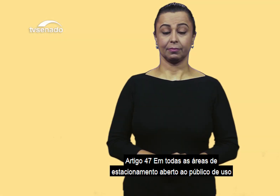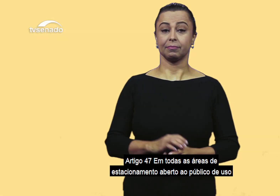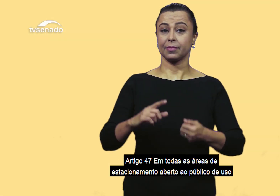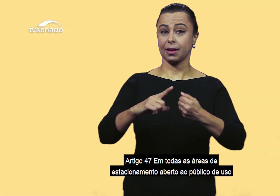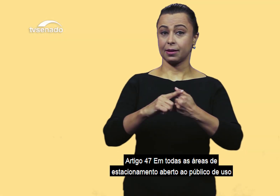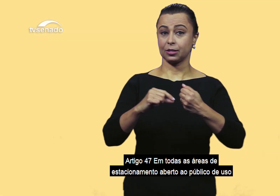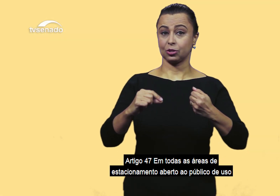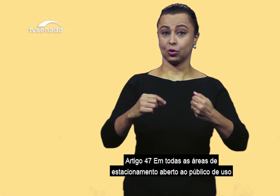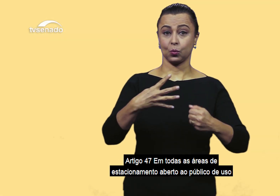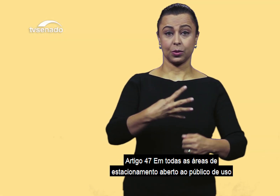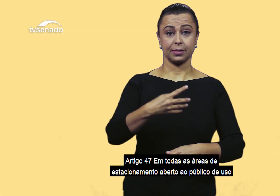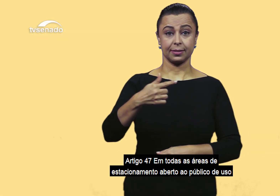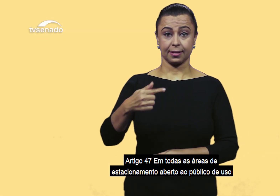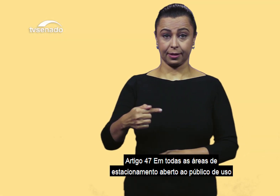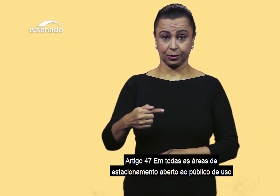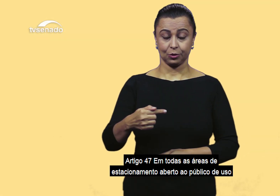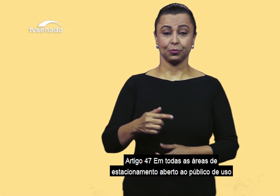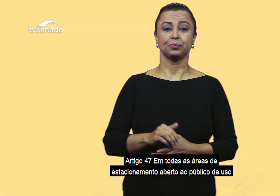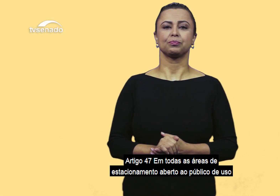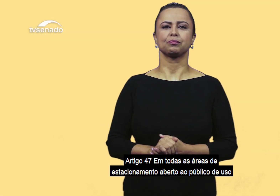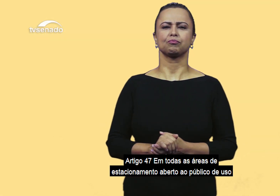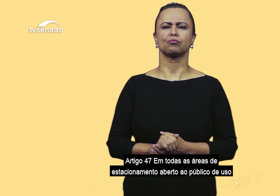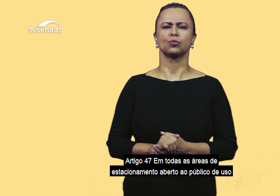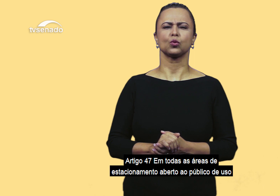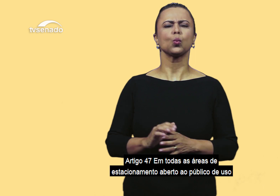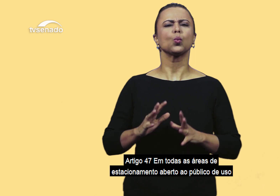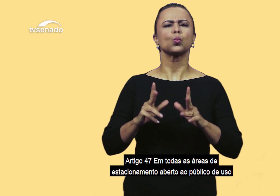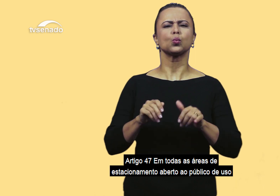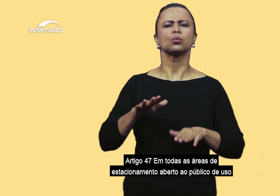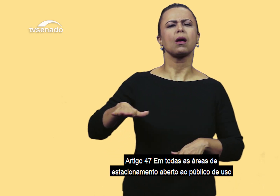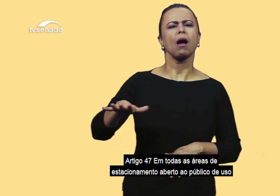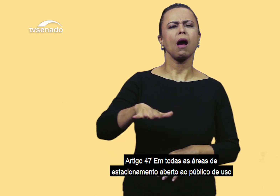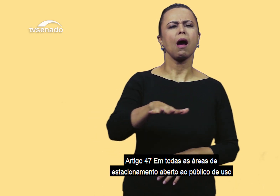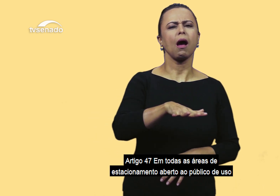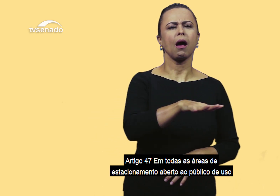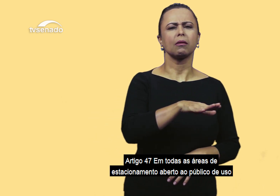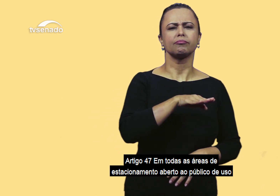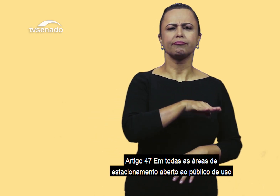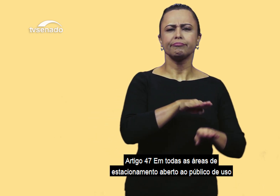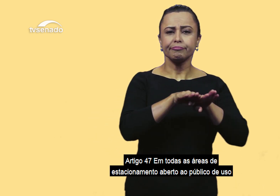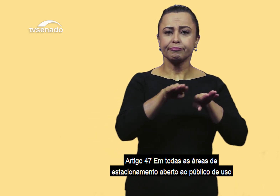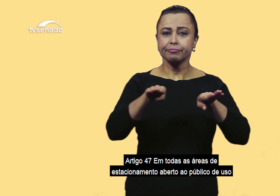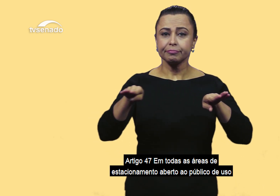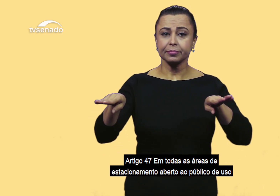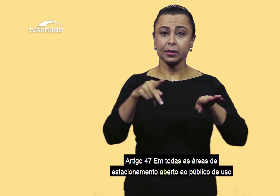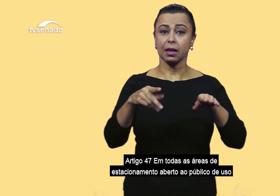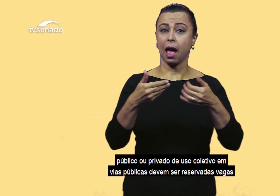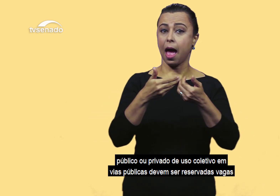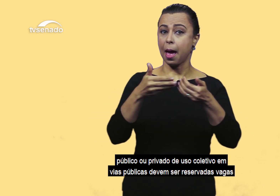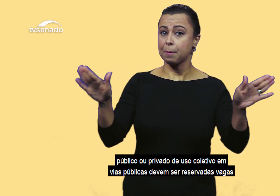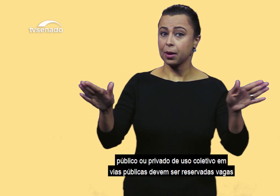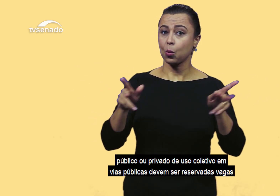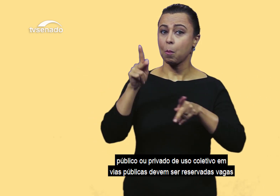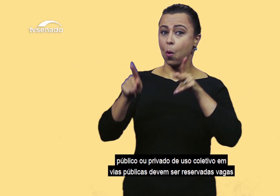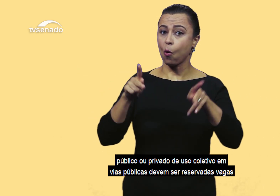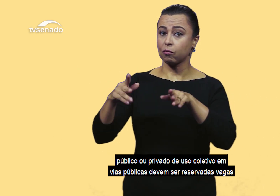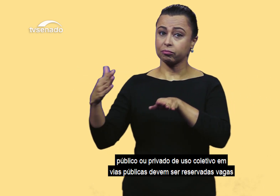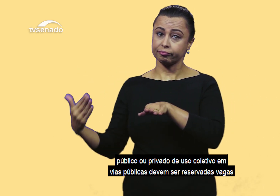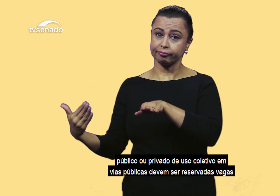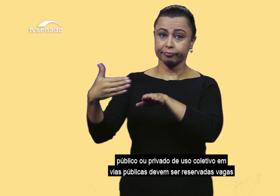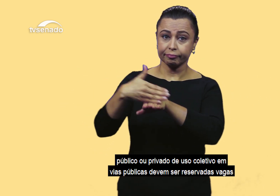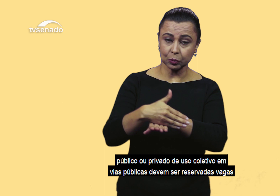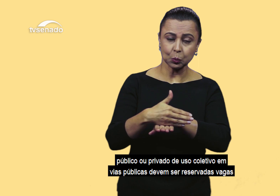Artigo 47 Em todas as áreas de estacionamento aberto ao público, de uso público ou